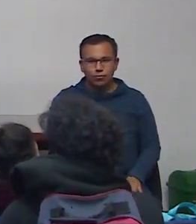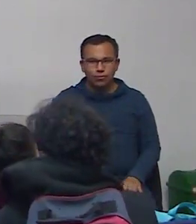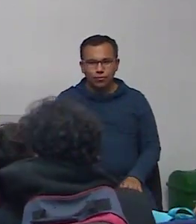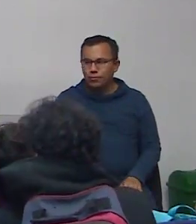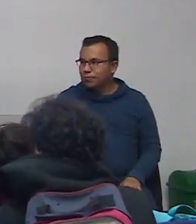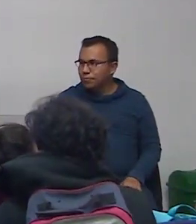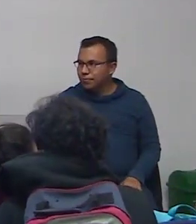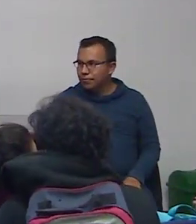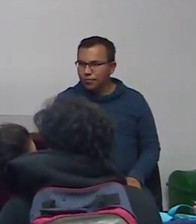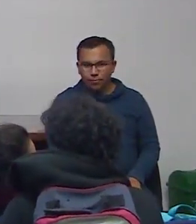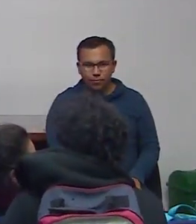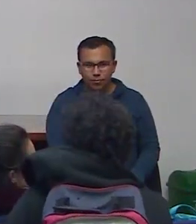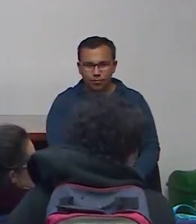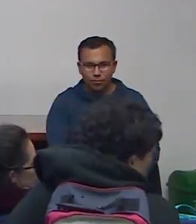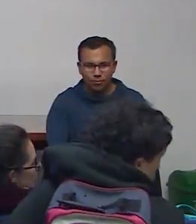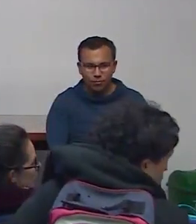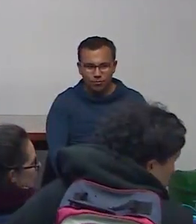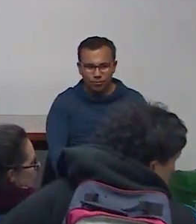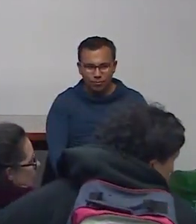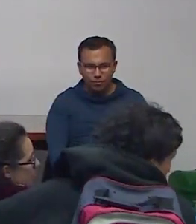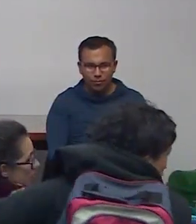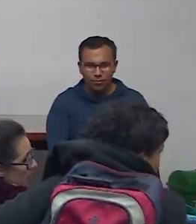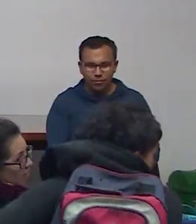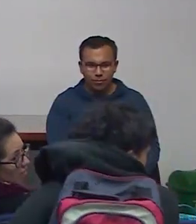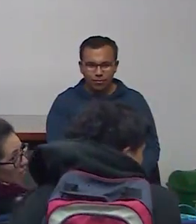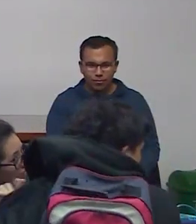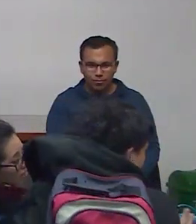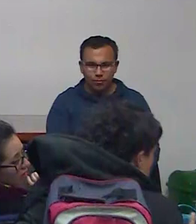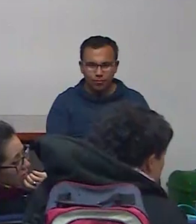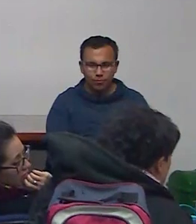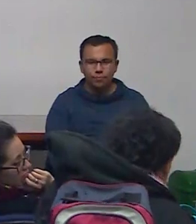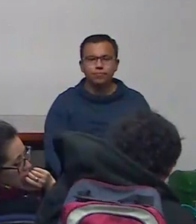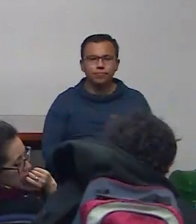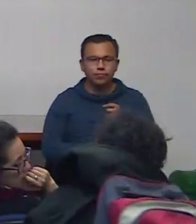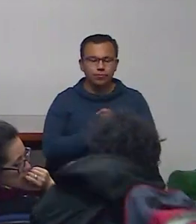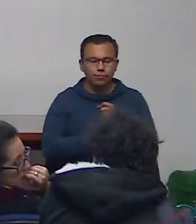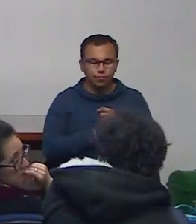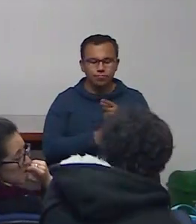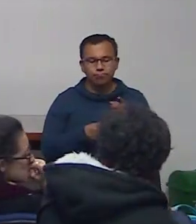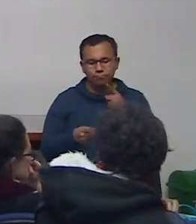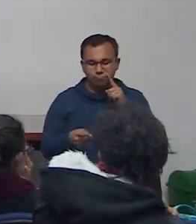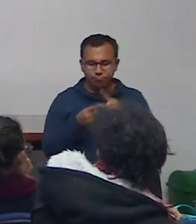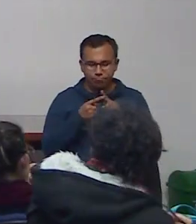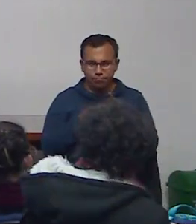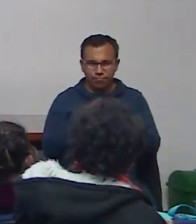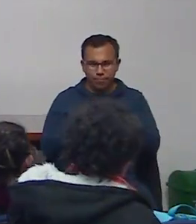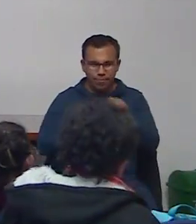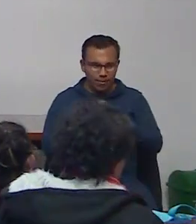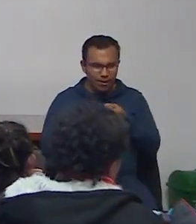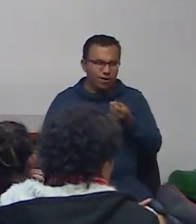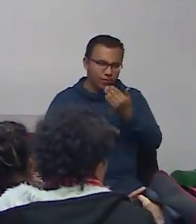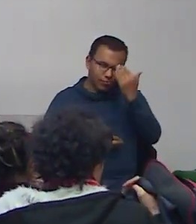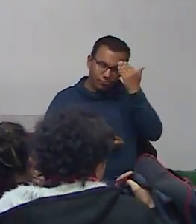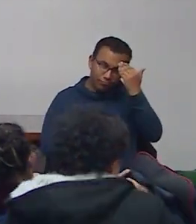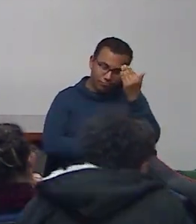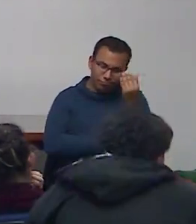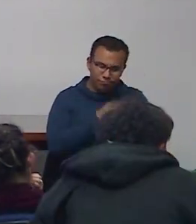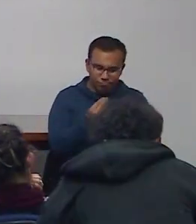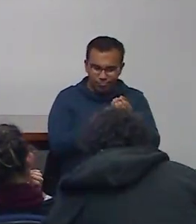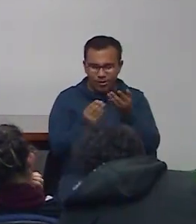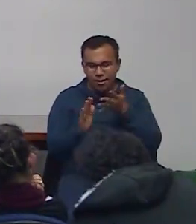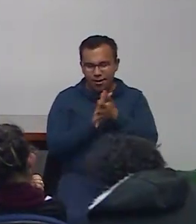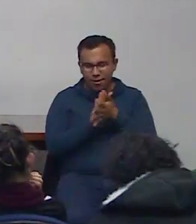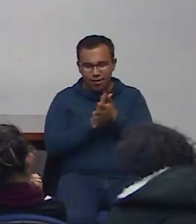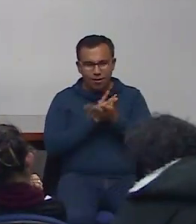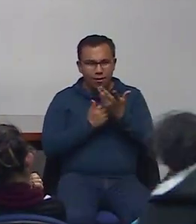inicio en esta fundación sí eh Pues porque era mi instrumento porque es lo que lo que sé hacer porque era lo que